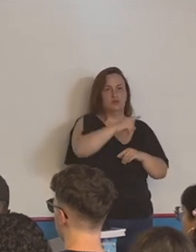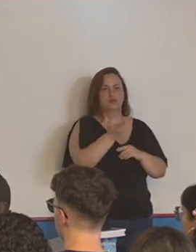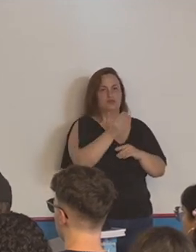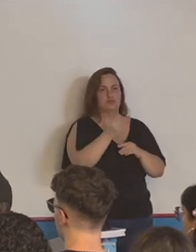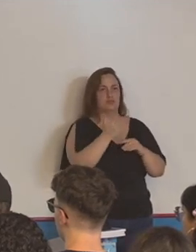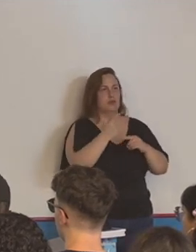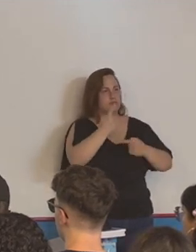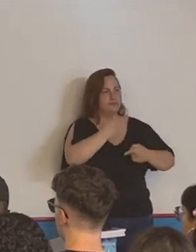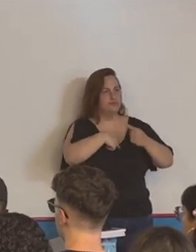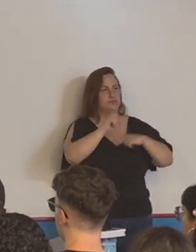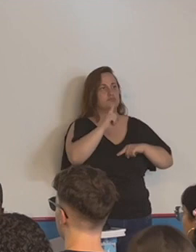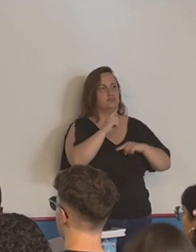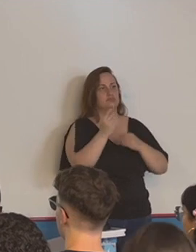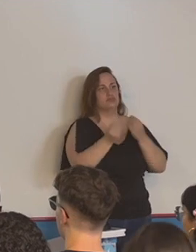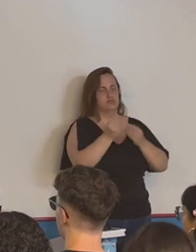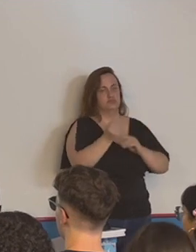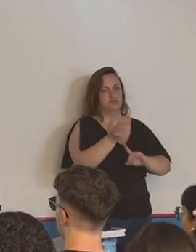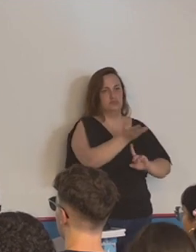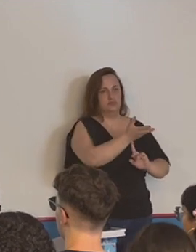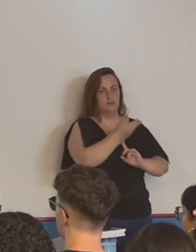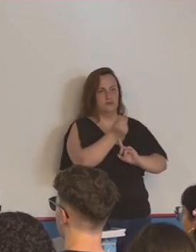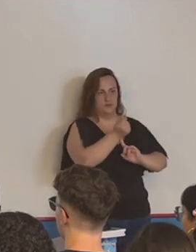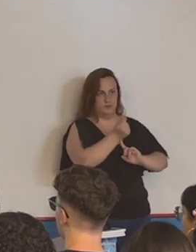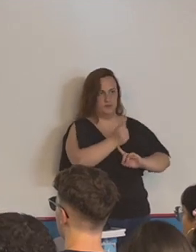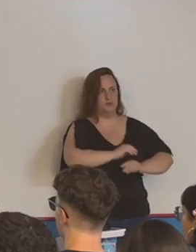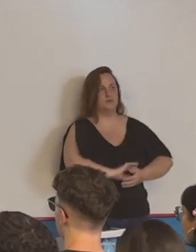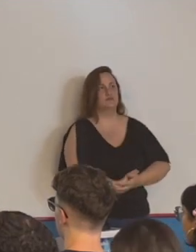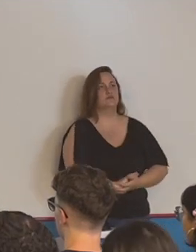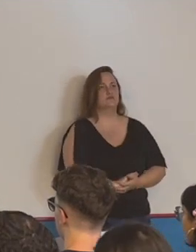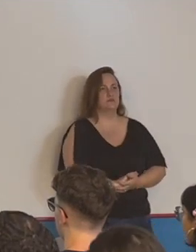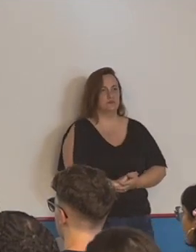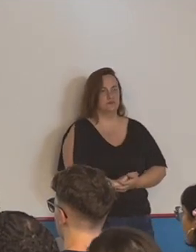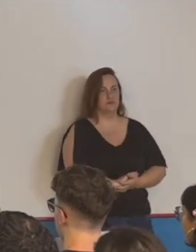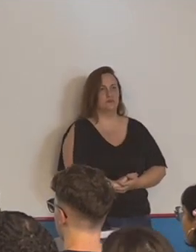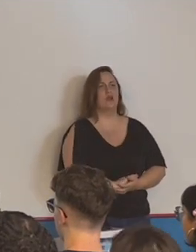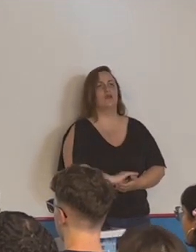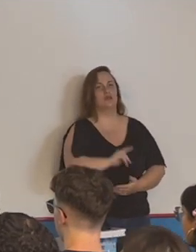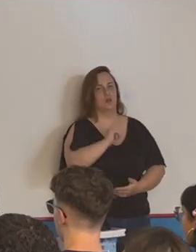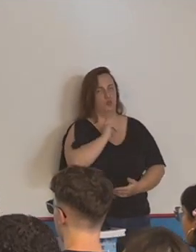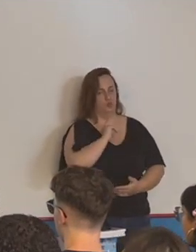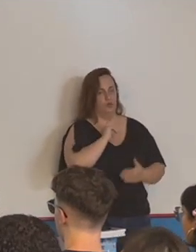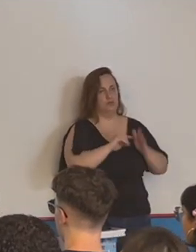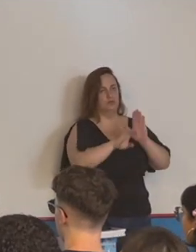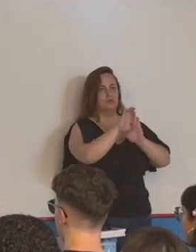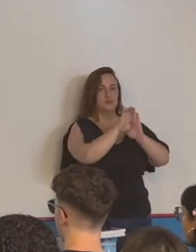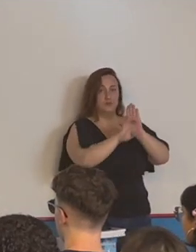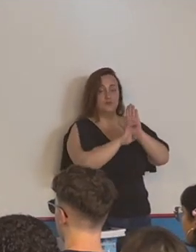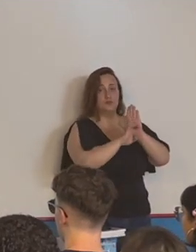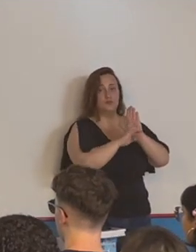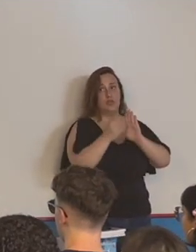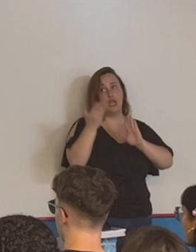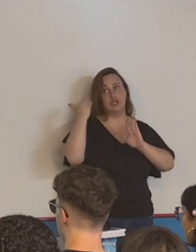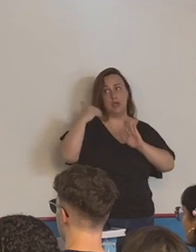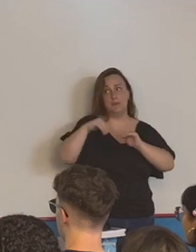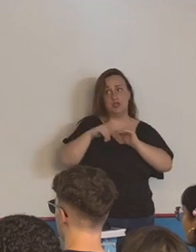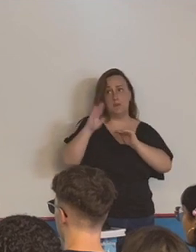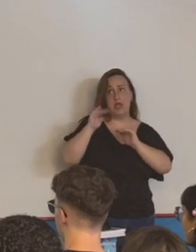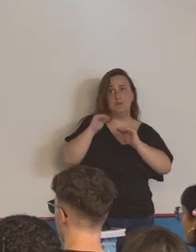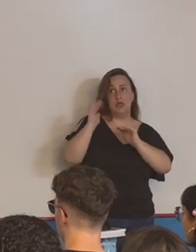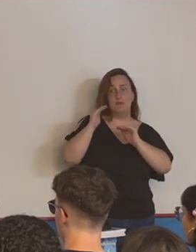seguir a carreira artística. É um portal gigantesco que antigamente tinha mais, né, hoje em dia está voltando.